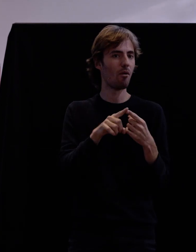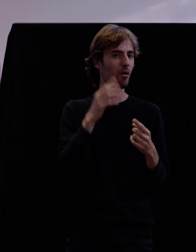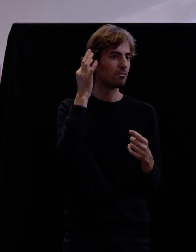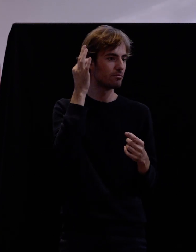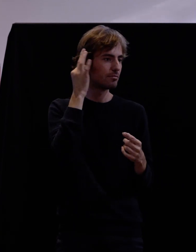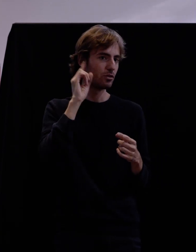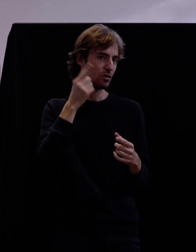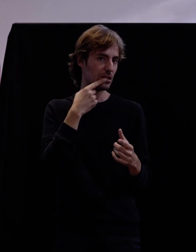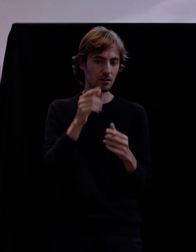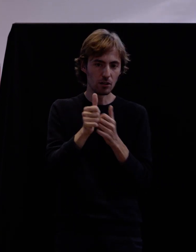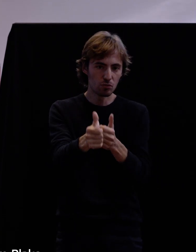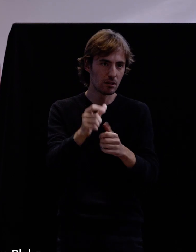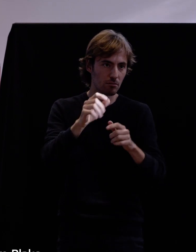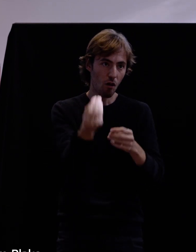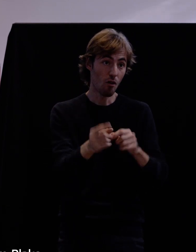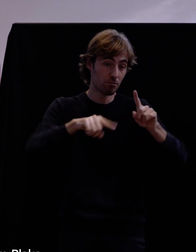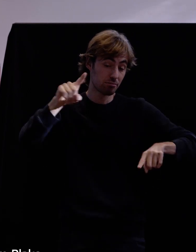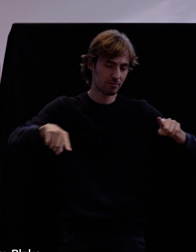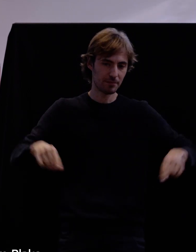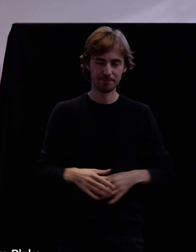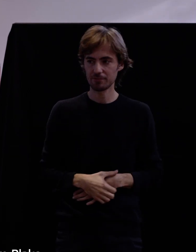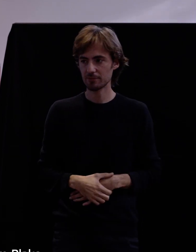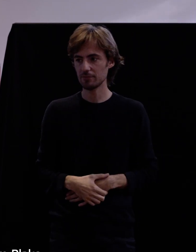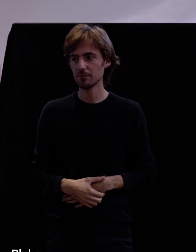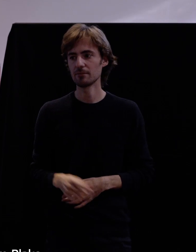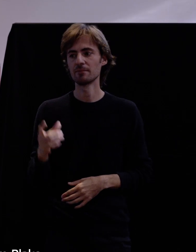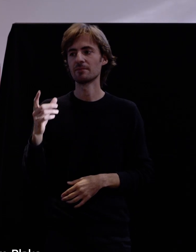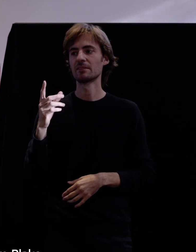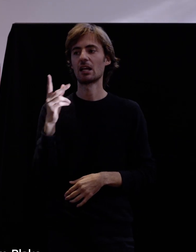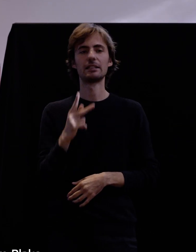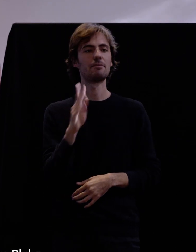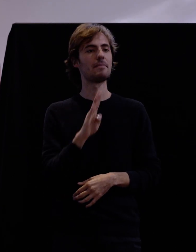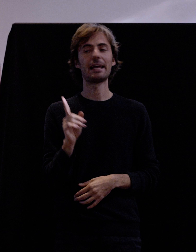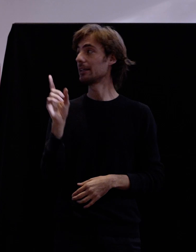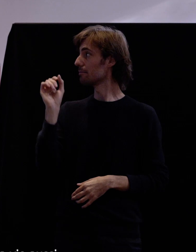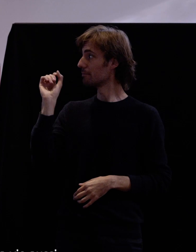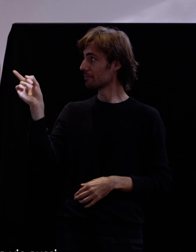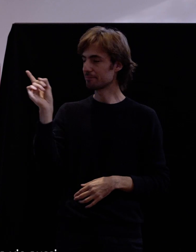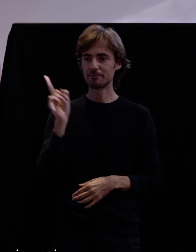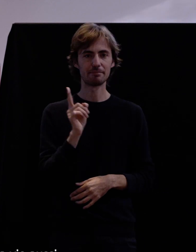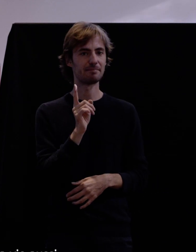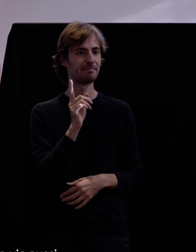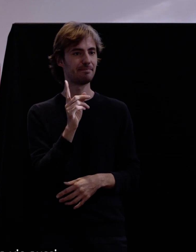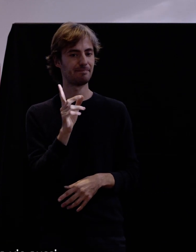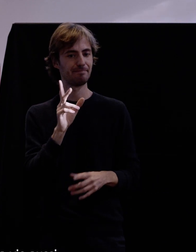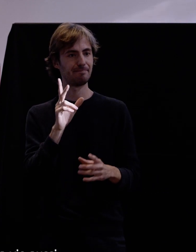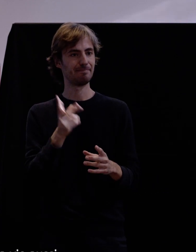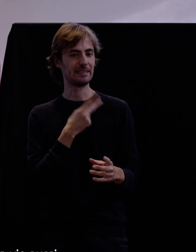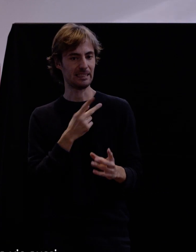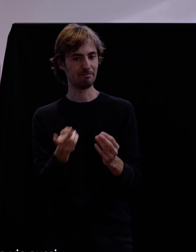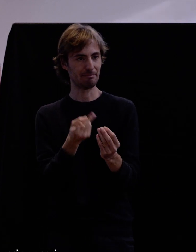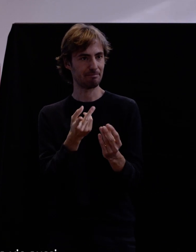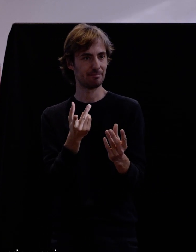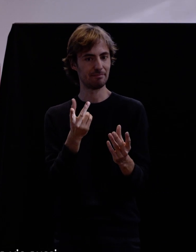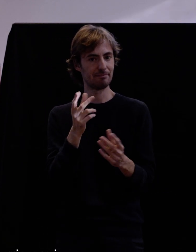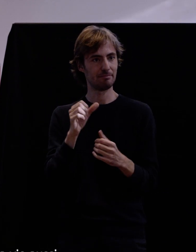variable d'un enfant à l'autre. Donc c'est Kim Blade, qui est une pédiatre canadienne qui a consacré sa vie aussi, comme